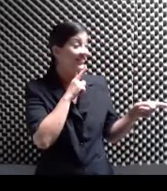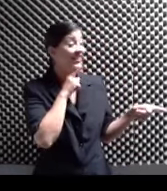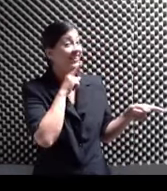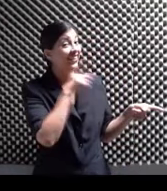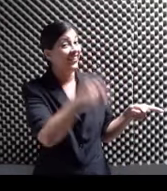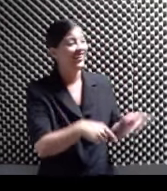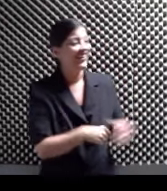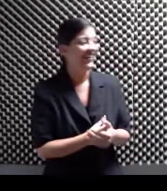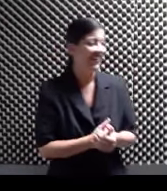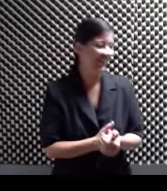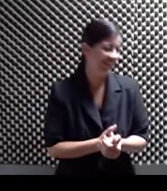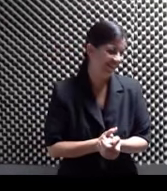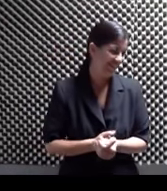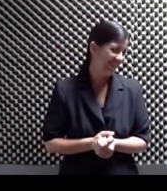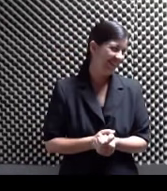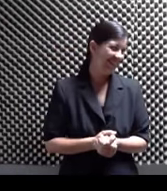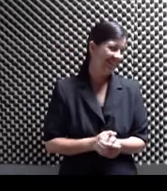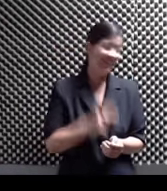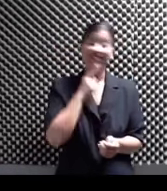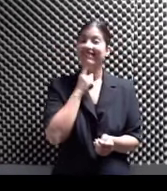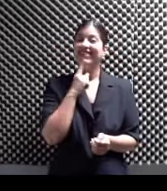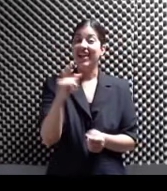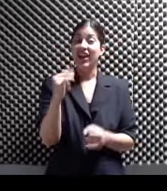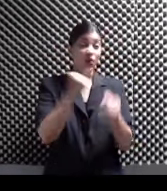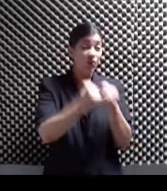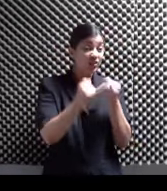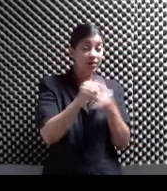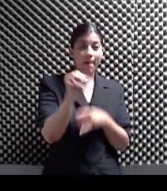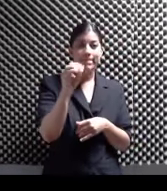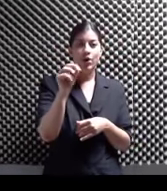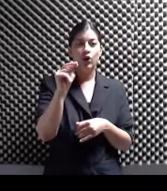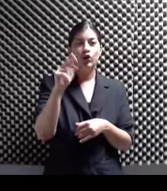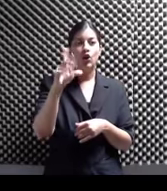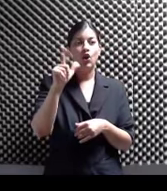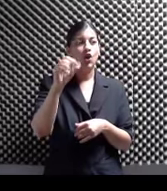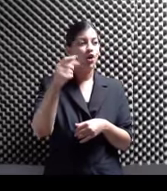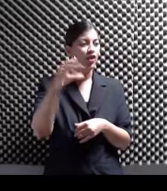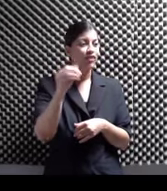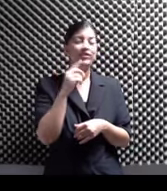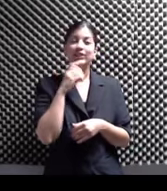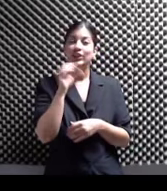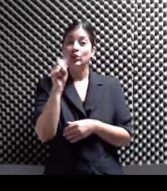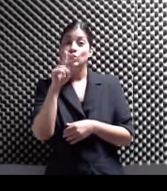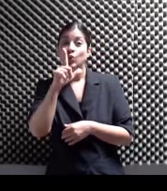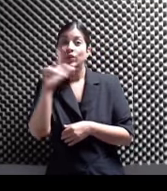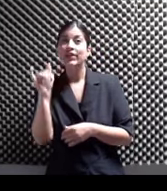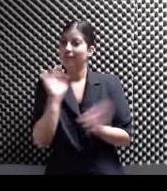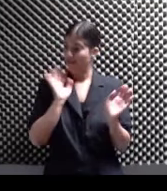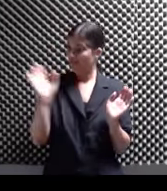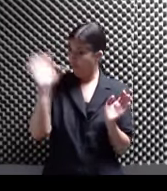pasada, que fue el último monólogo de Zully, estaba la gente, no, pero mira, búscame en Facebook. Ay, así mi que, madre.